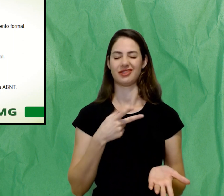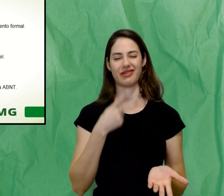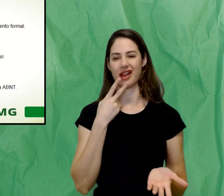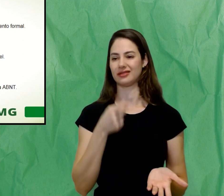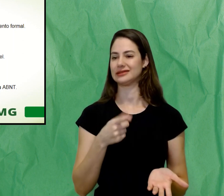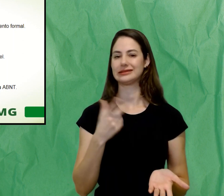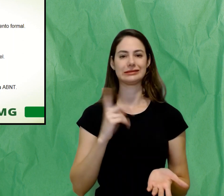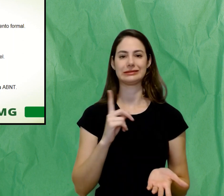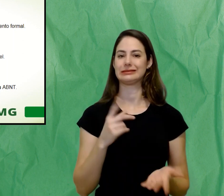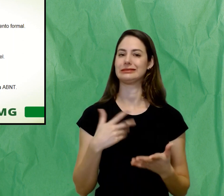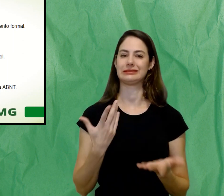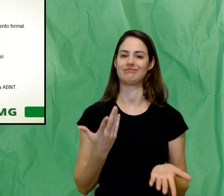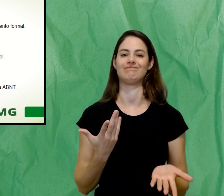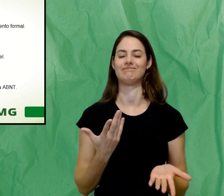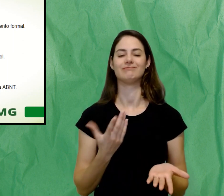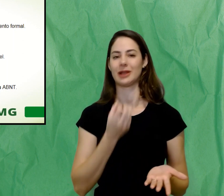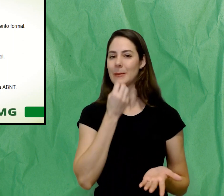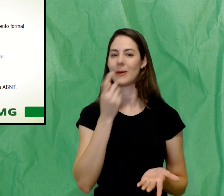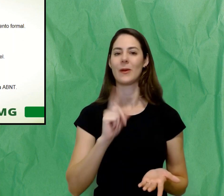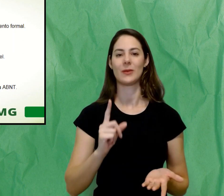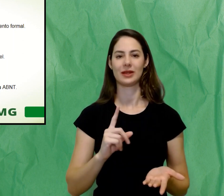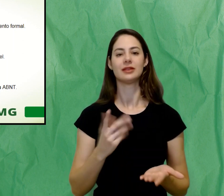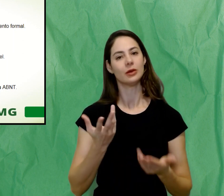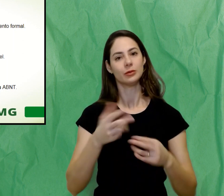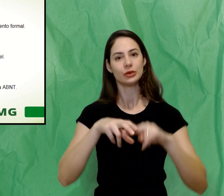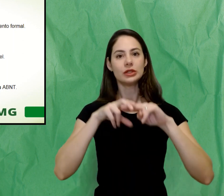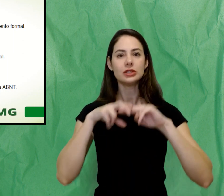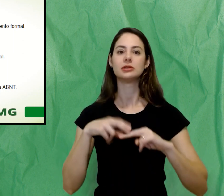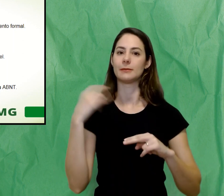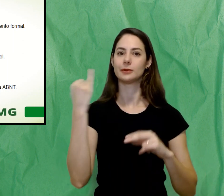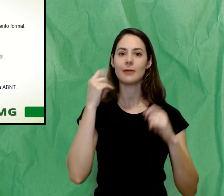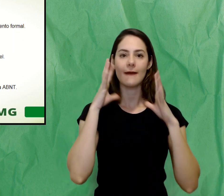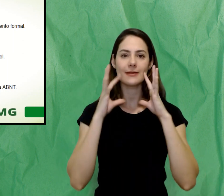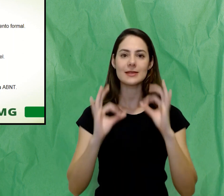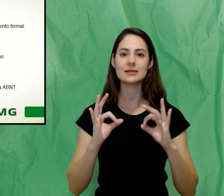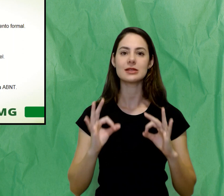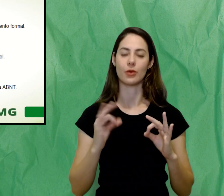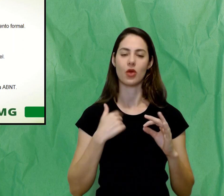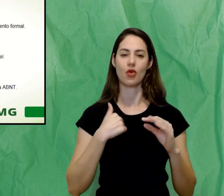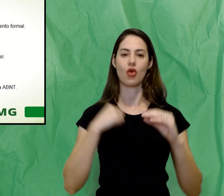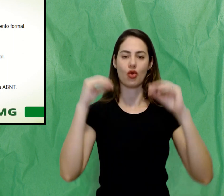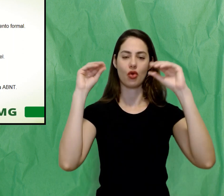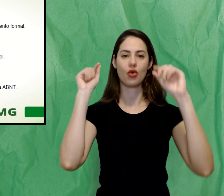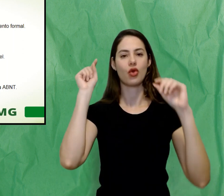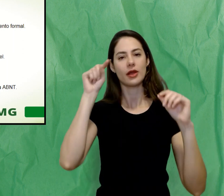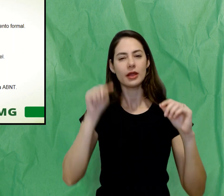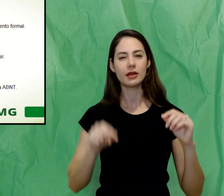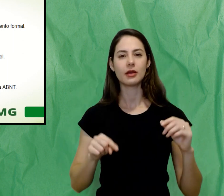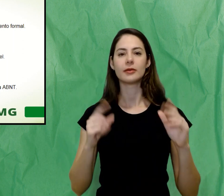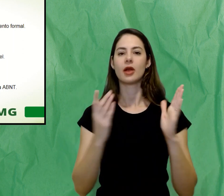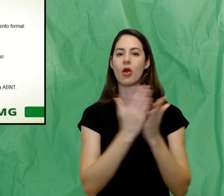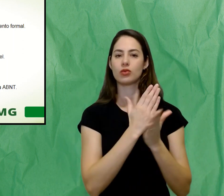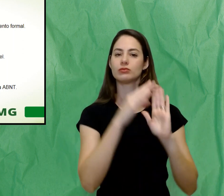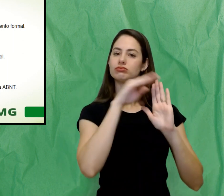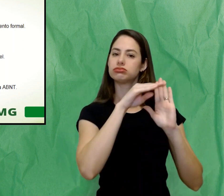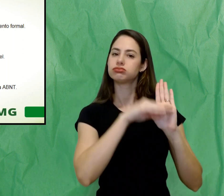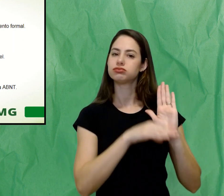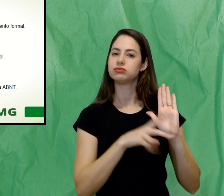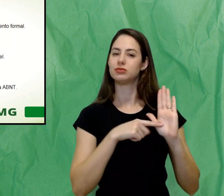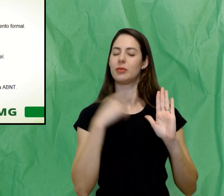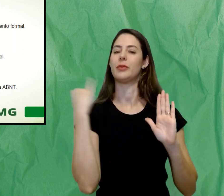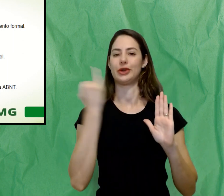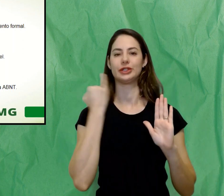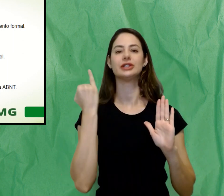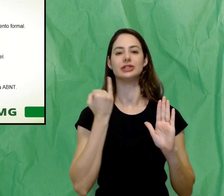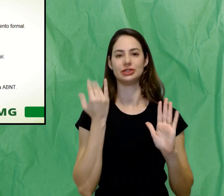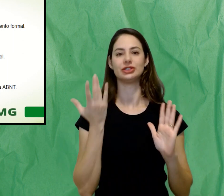descredibilizado, né? Então eu elenquei algumas coisas que são muito importantes serem observadas. Muitos, infelizmente,